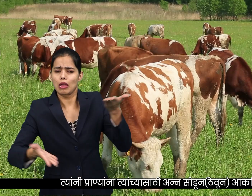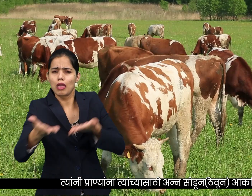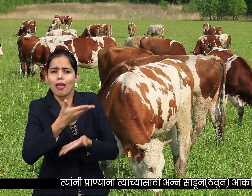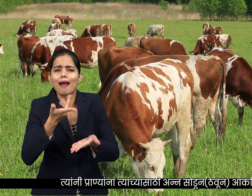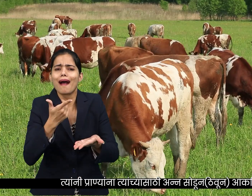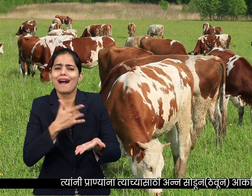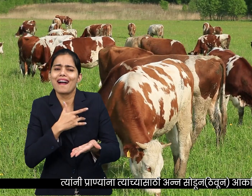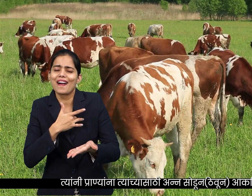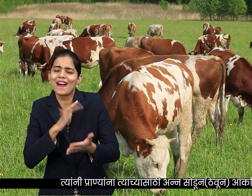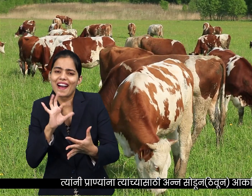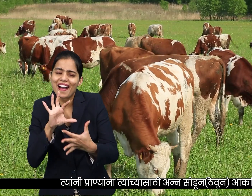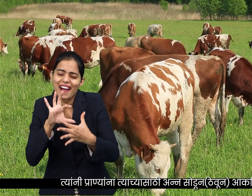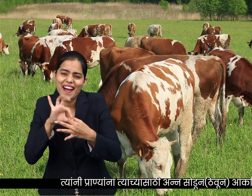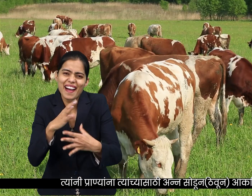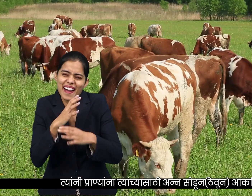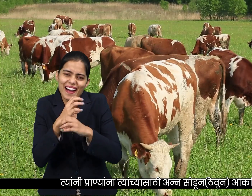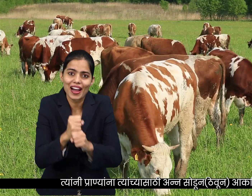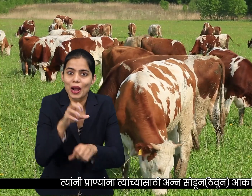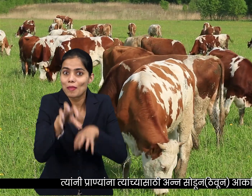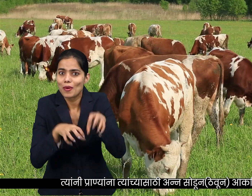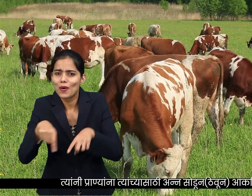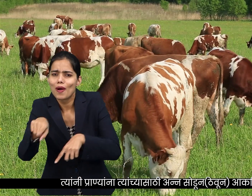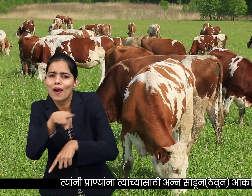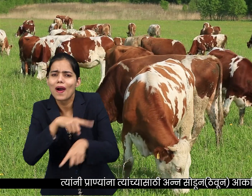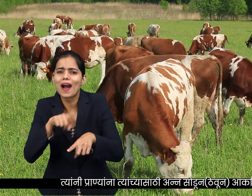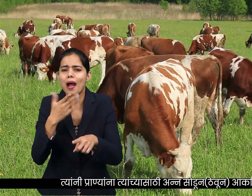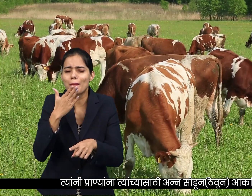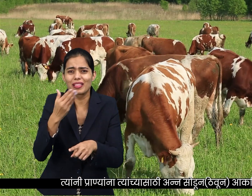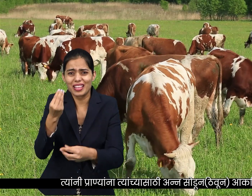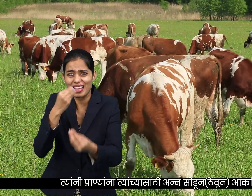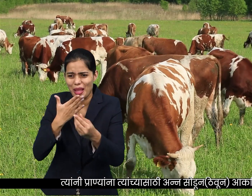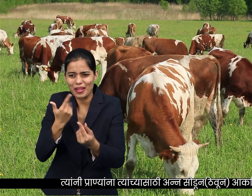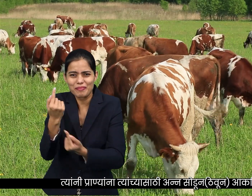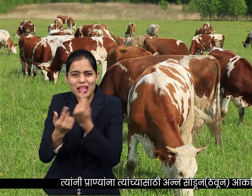त्यांनी प्राण्यांना त्यांच्यासाठी अन्न सोडून ठेवून आकर्षित केले.